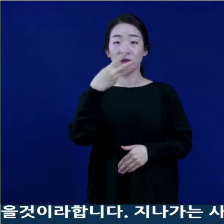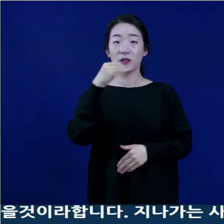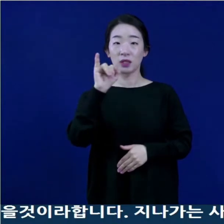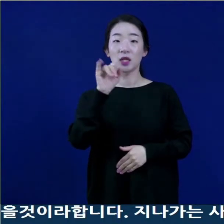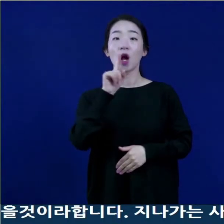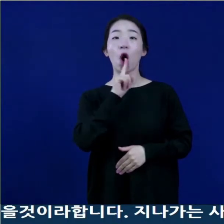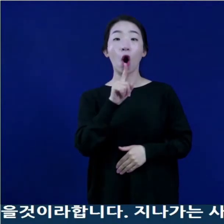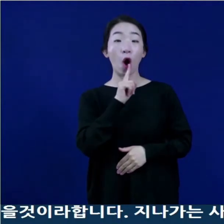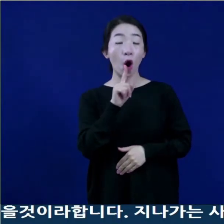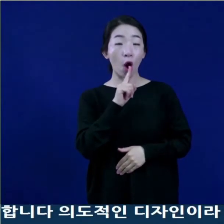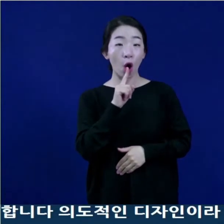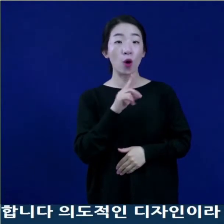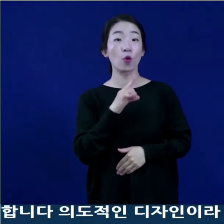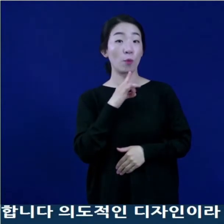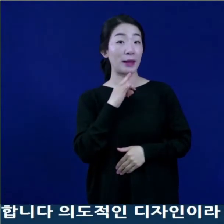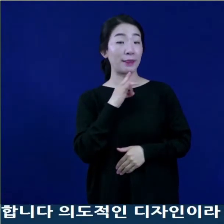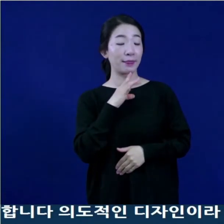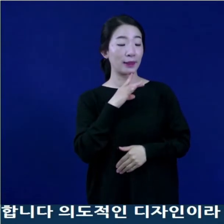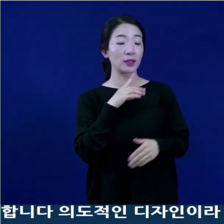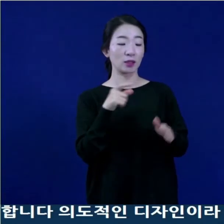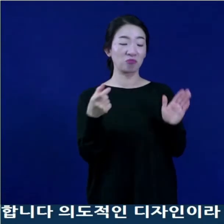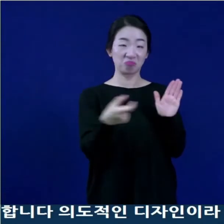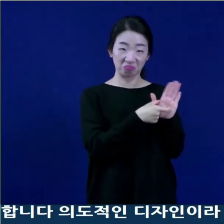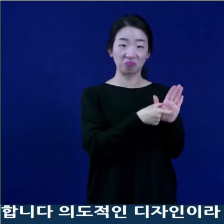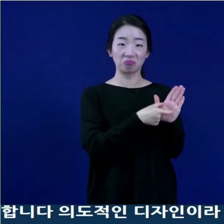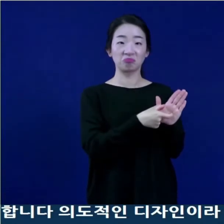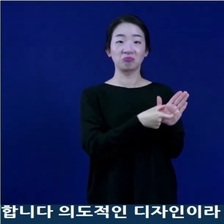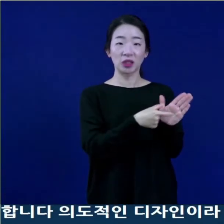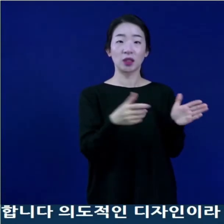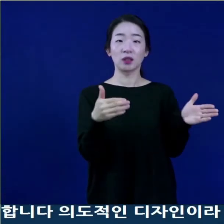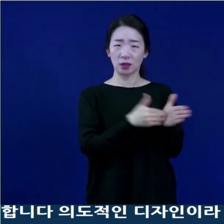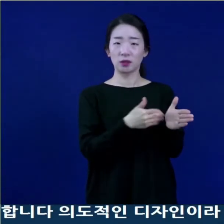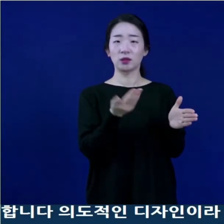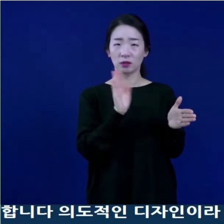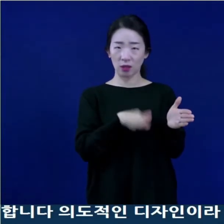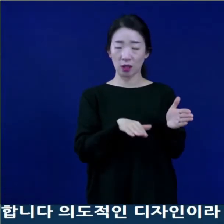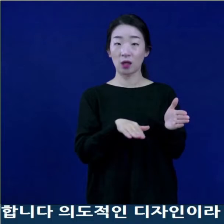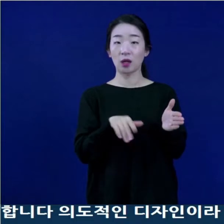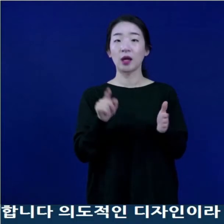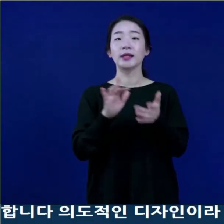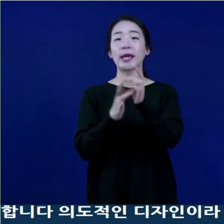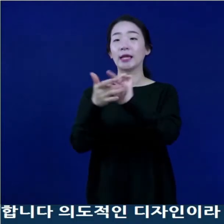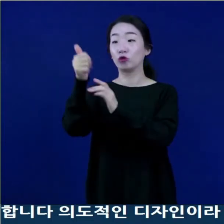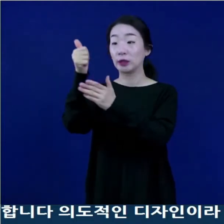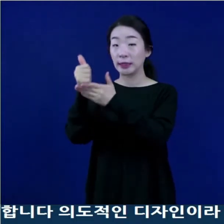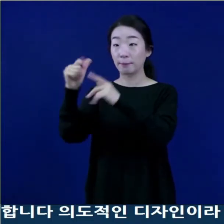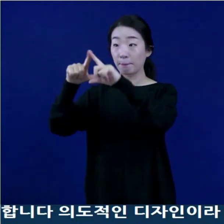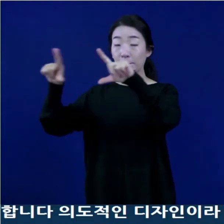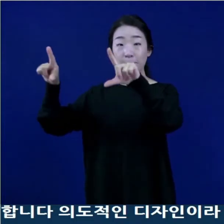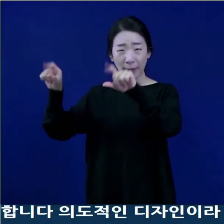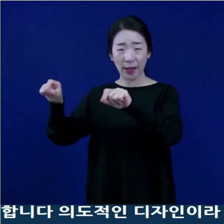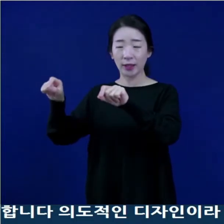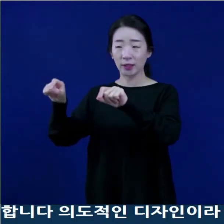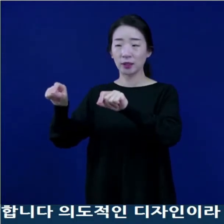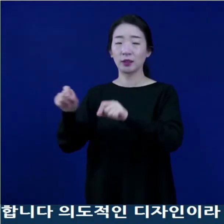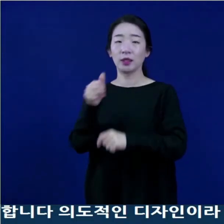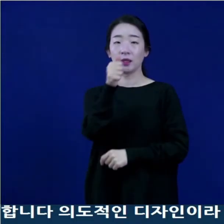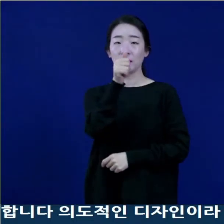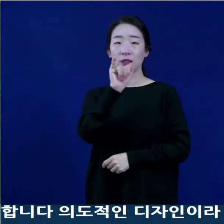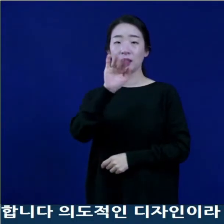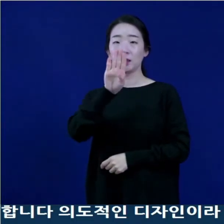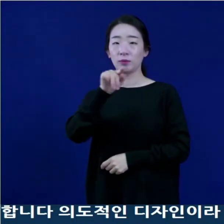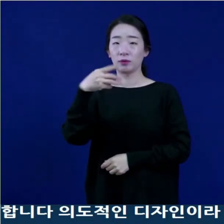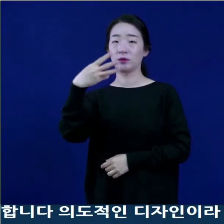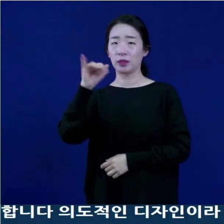썼을 것으로 예상이 되는데 헬라어도 쓰여 있고 라틴어도 쓰여 있다, 이렇게